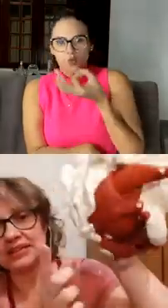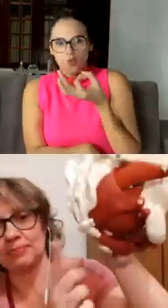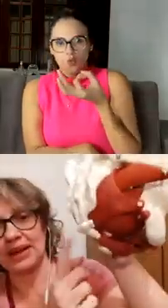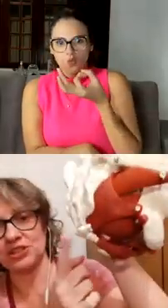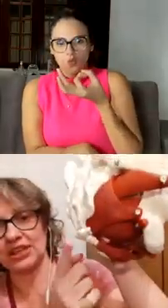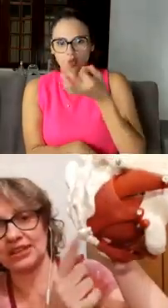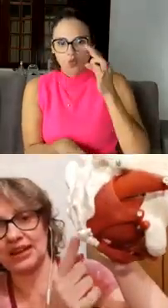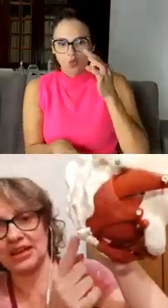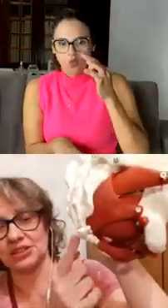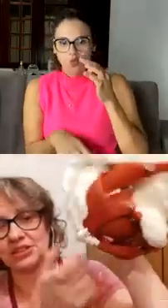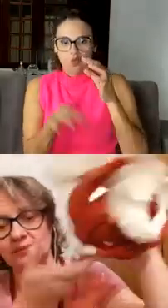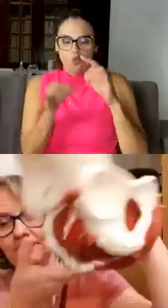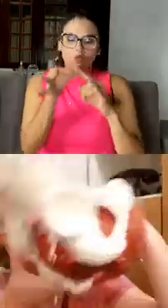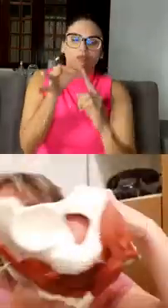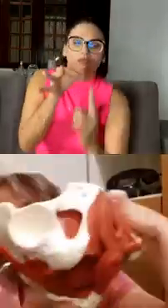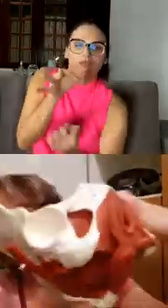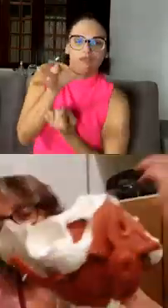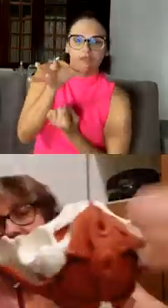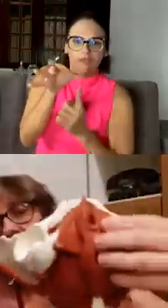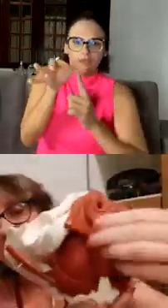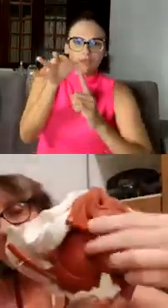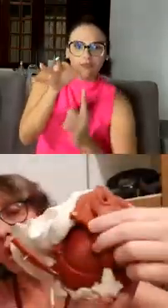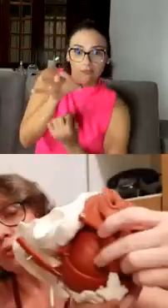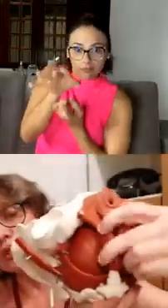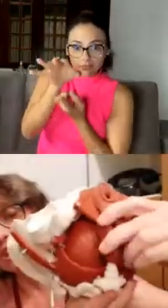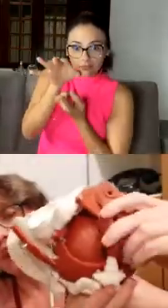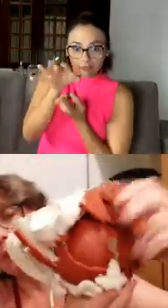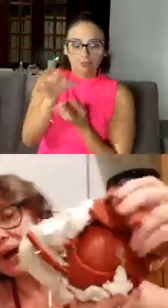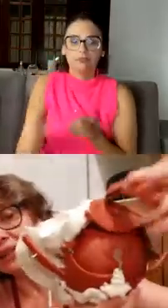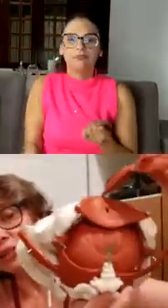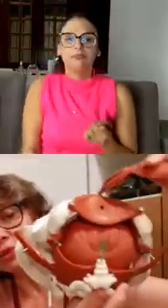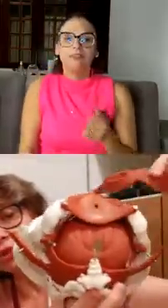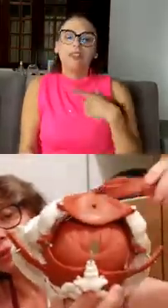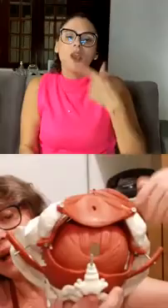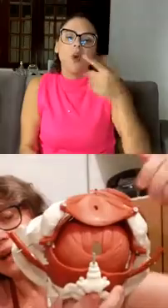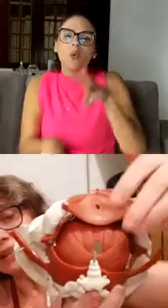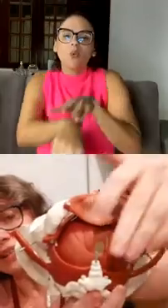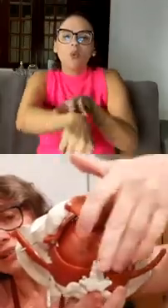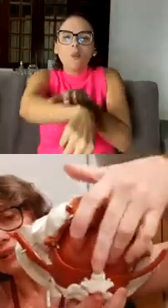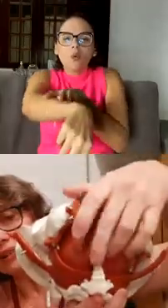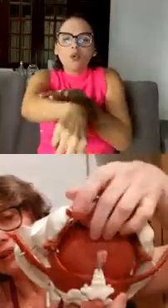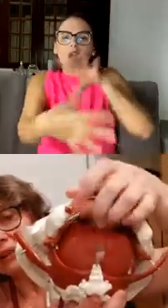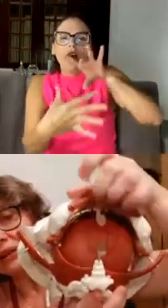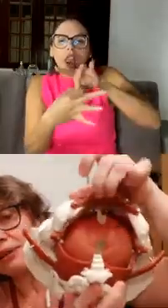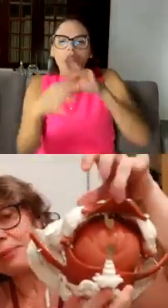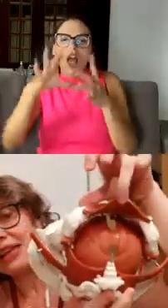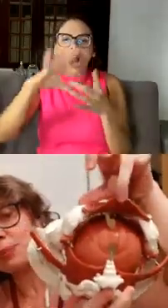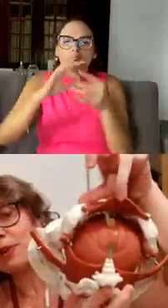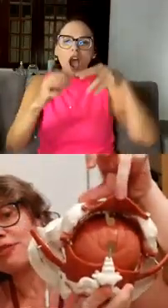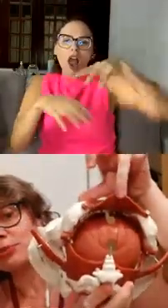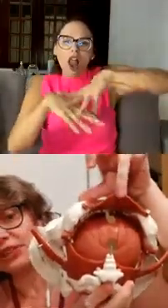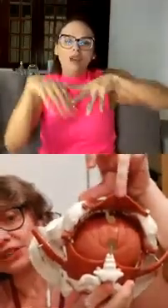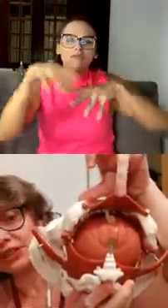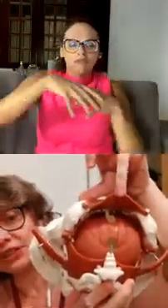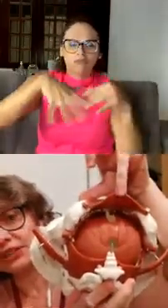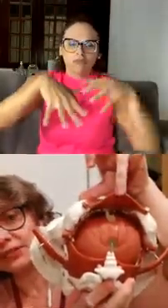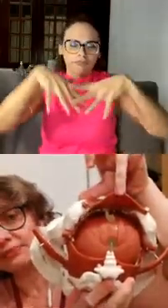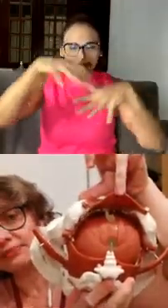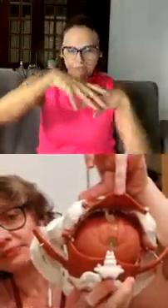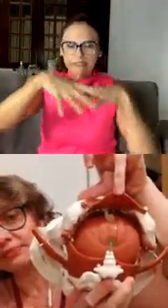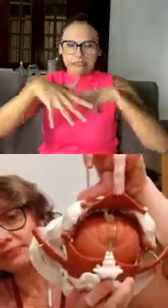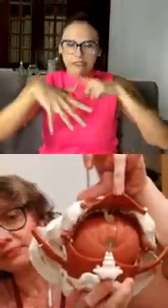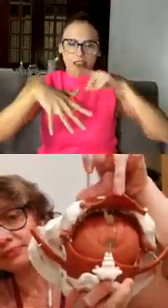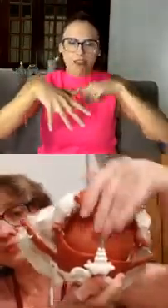E se prende aqui atrás. E outras camadas musculares mais profundas.